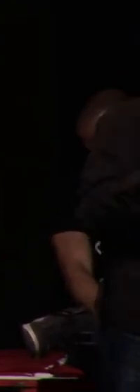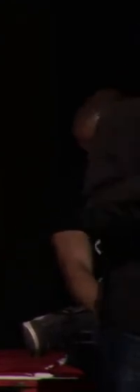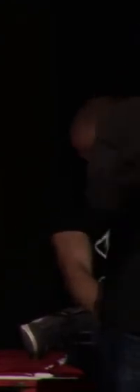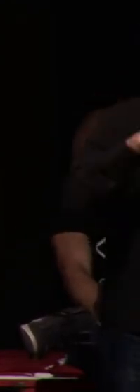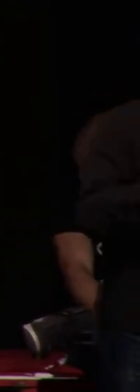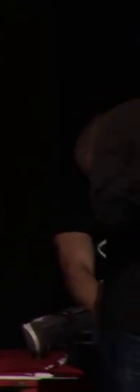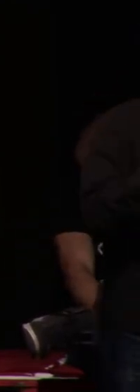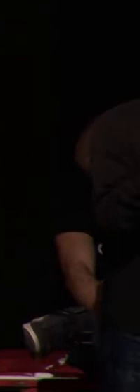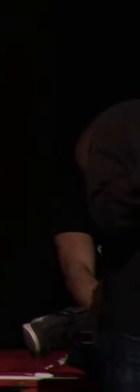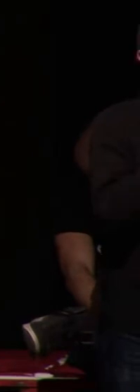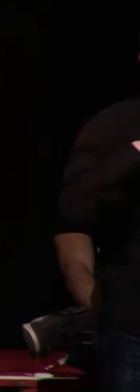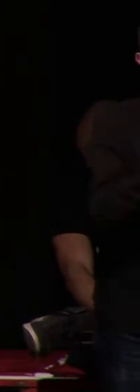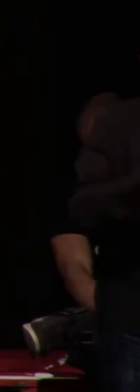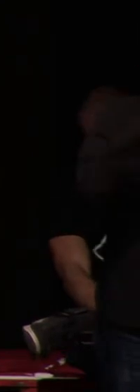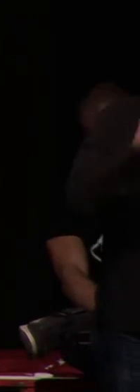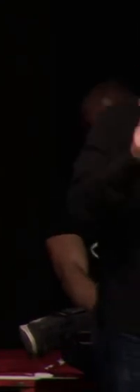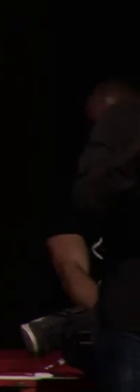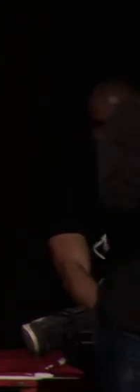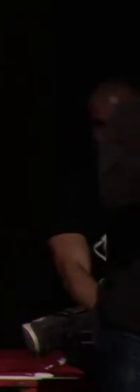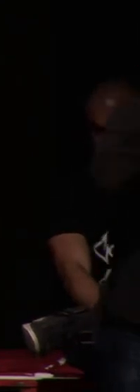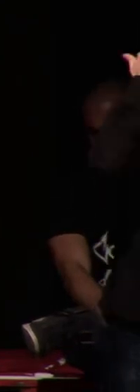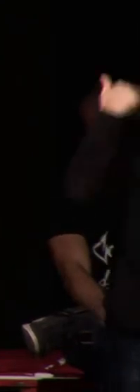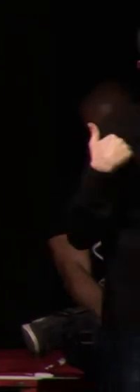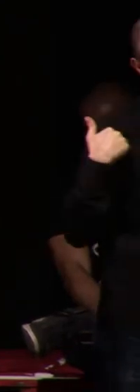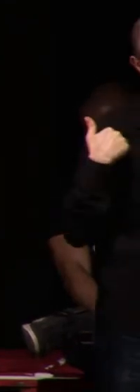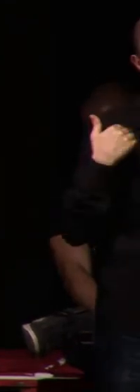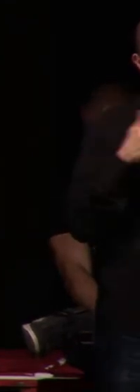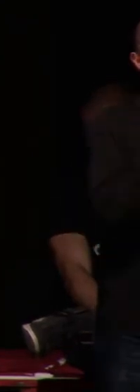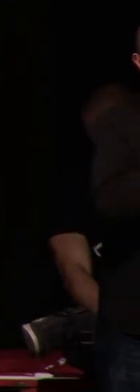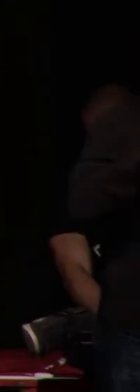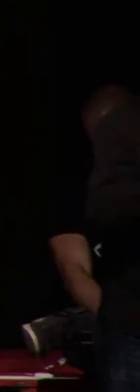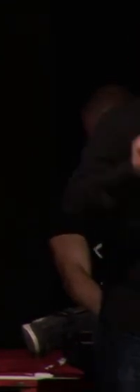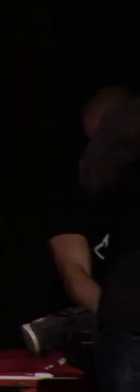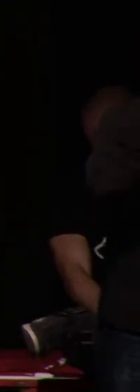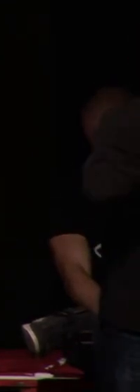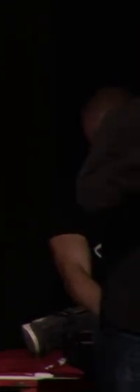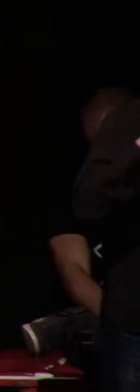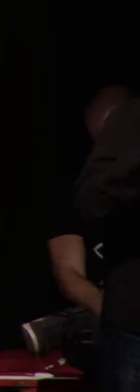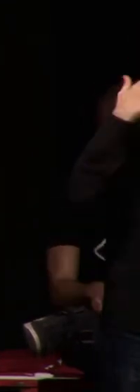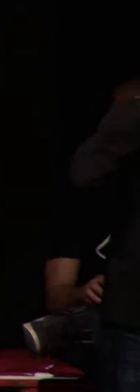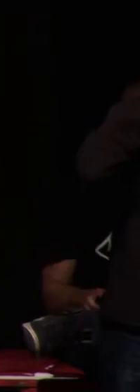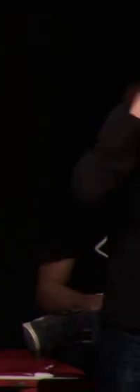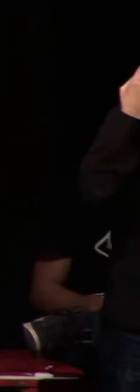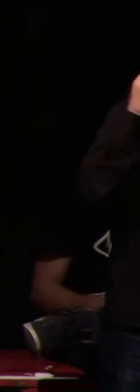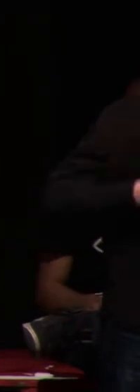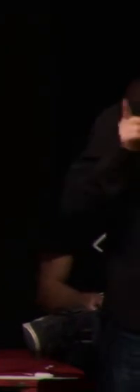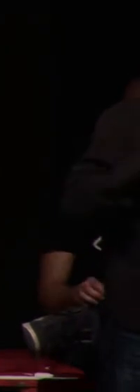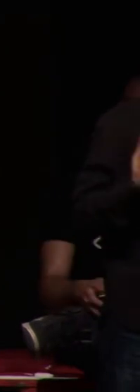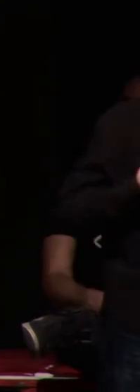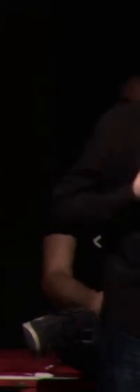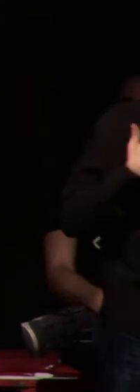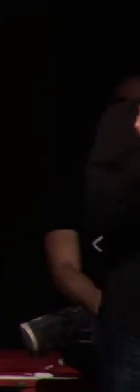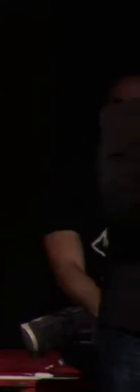societat, autodefensa democràtica, social i popular, autodefensa davant el temps de la infàmia que vivim i autodefensa